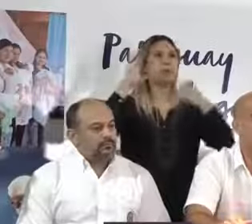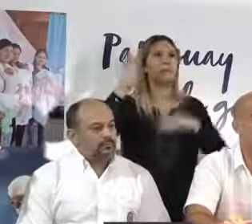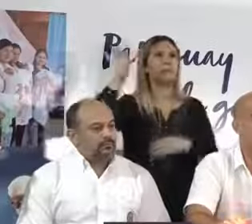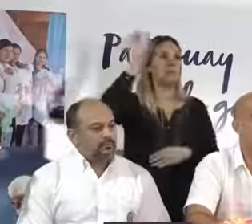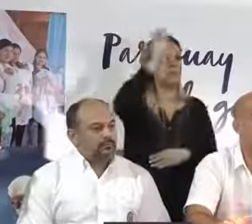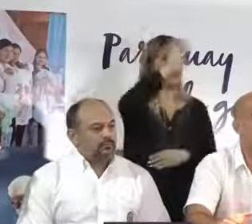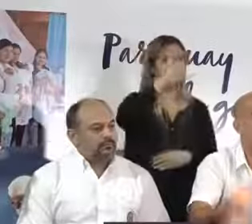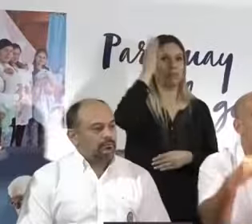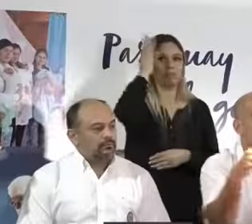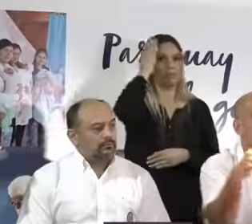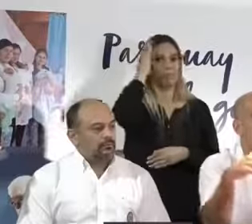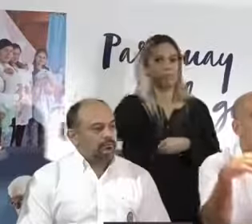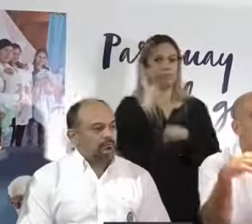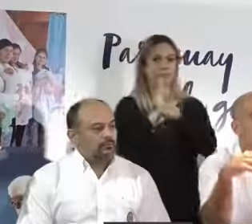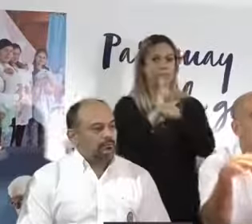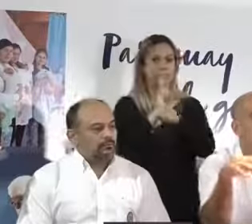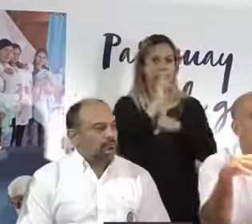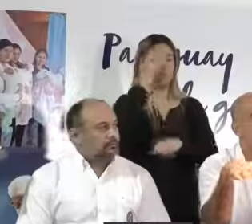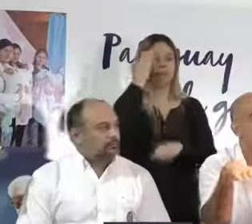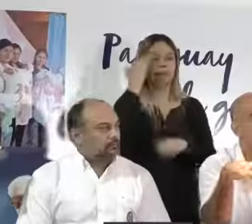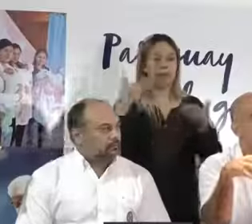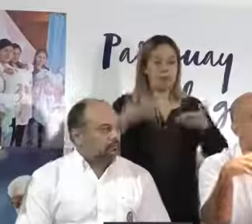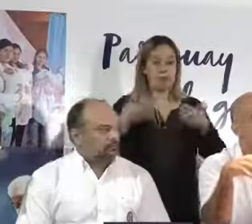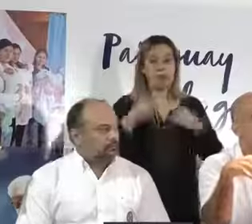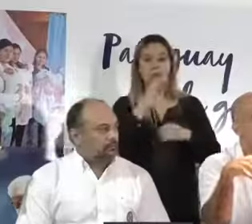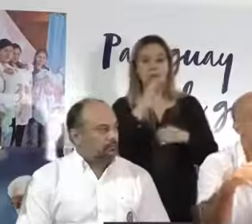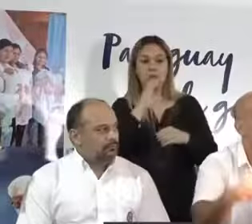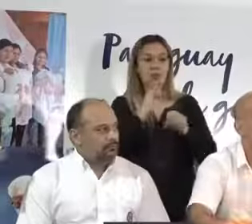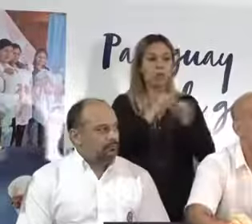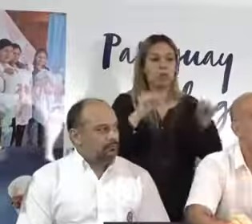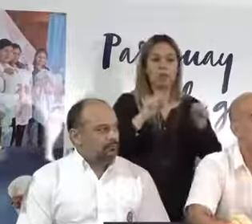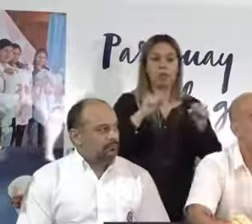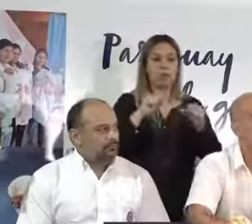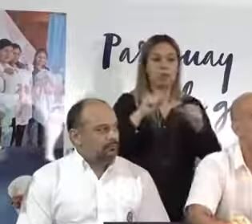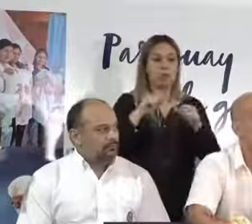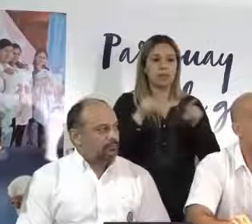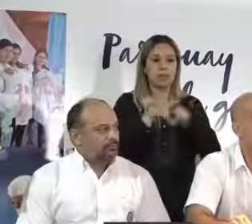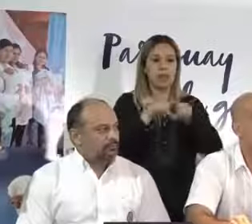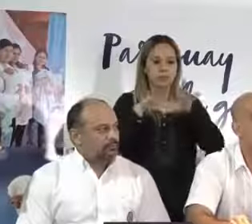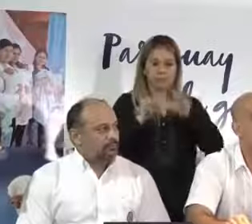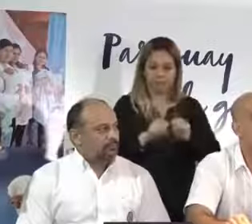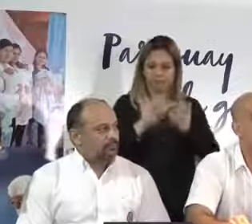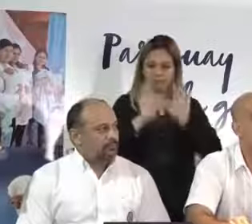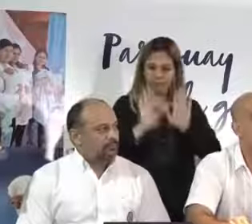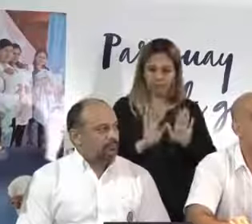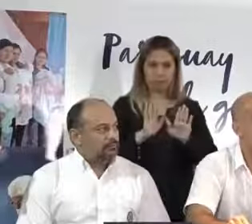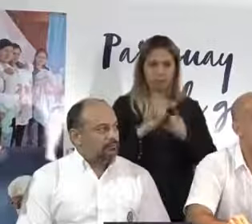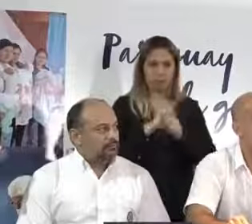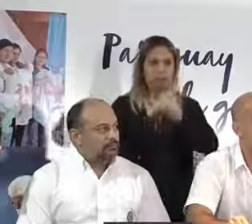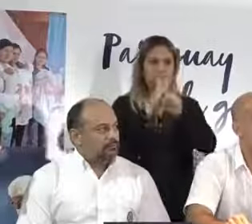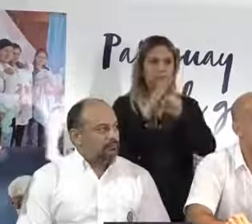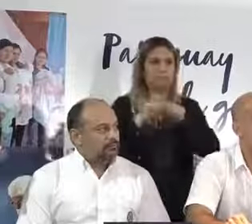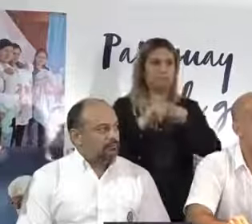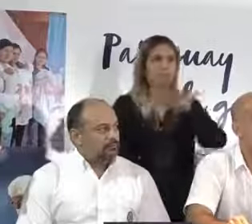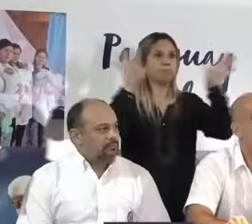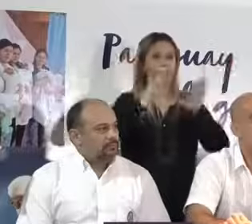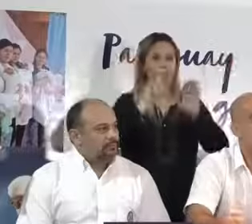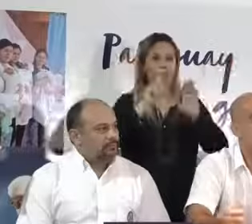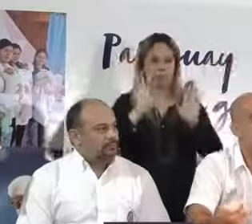países está en este momento en una fase de poder contener y postergar al máximo posible la circulación del